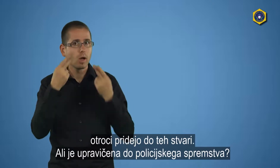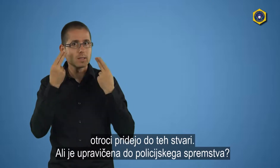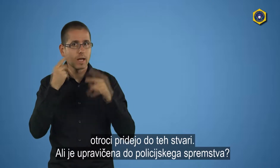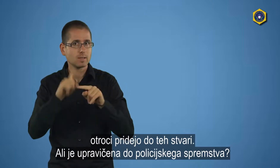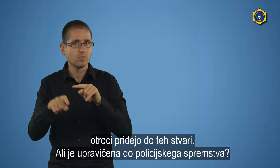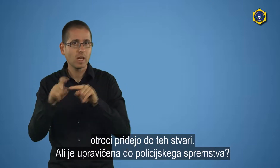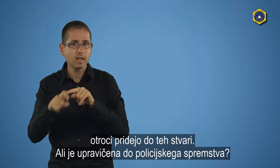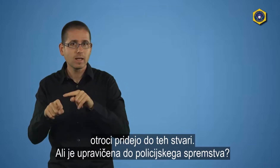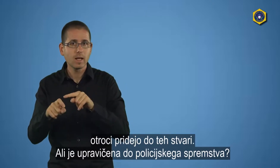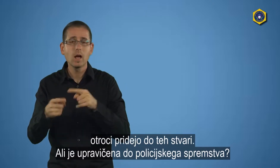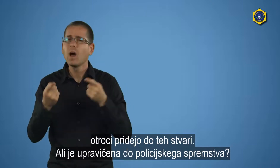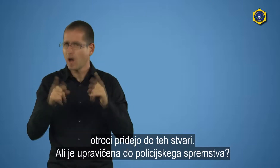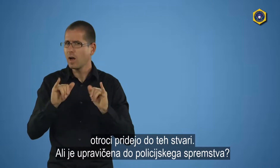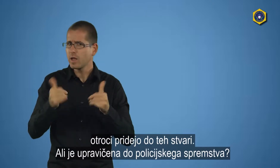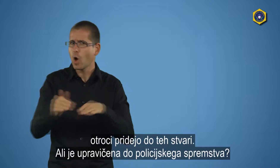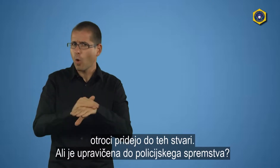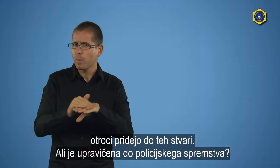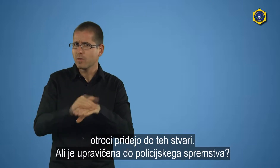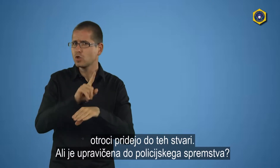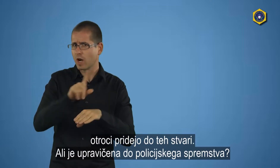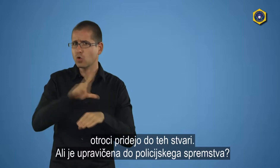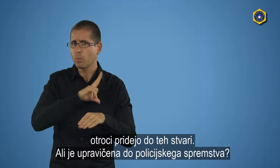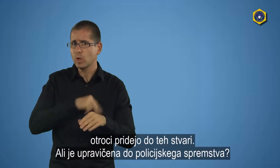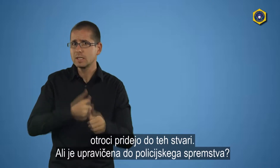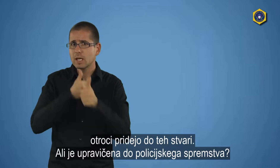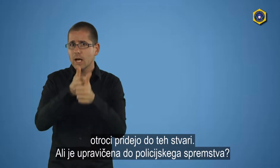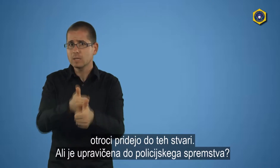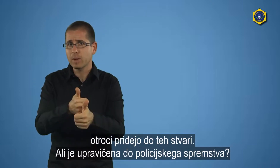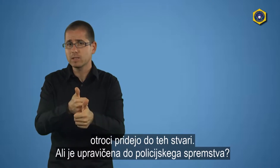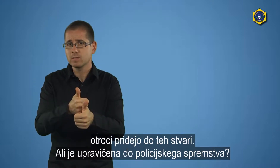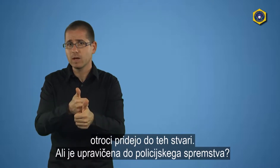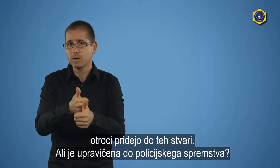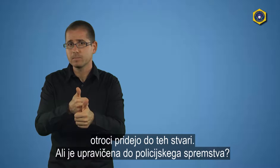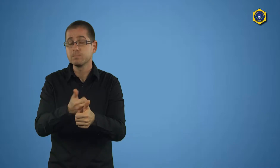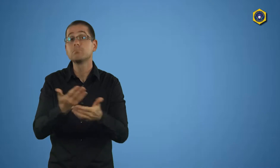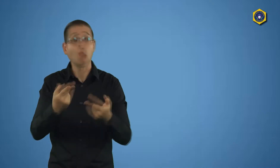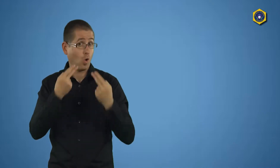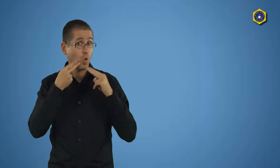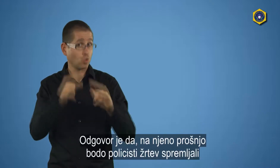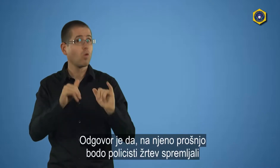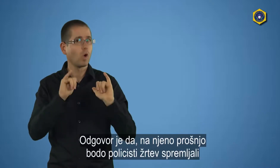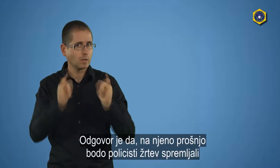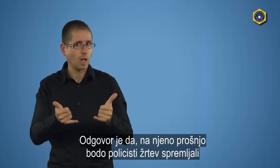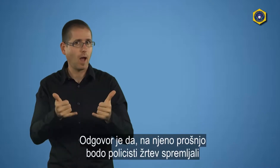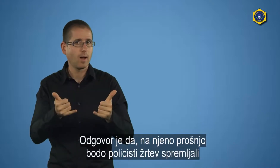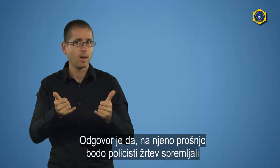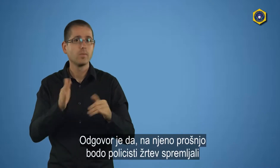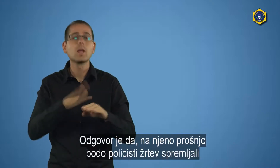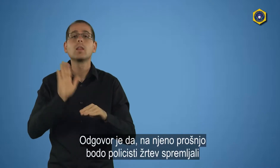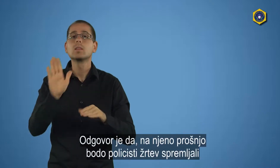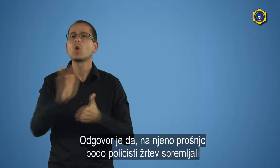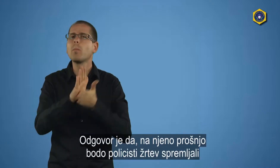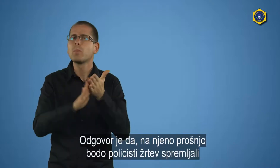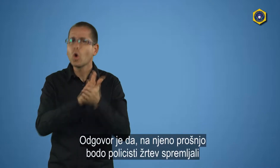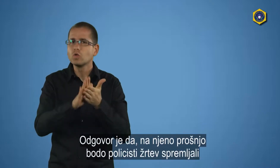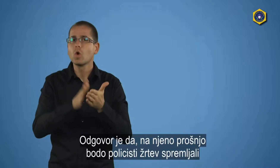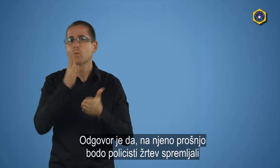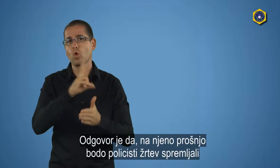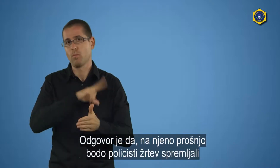stvari. Ali je upravičena do policijskega spremstva? Odgovor je da. Na njeno prošnjo